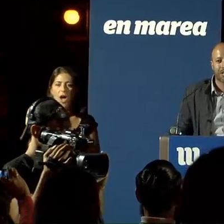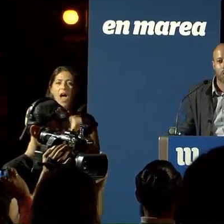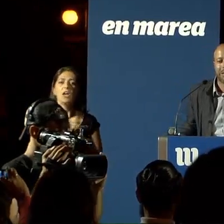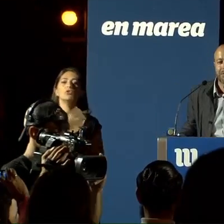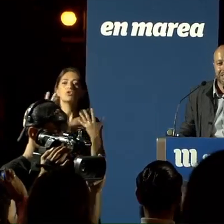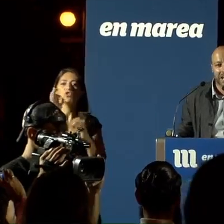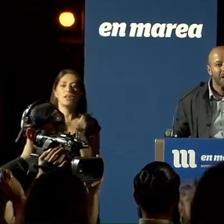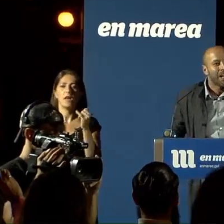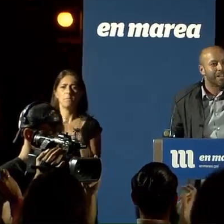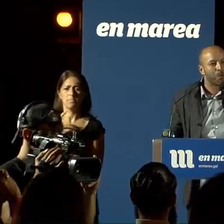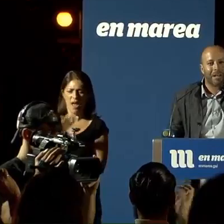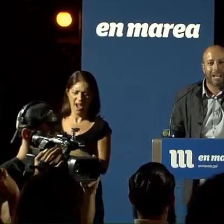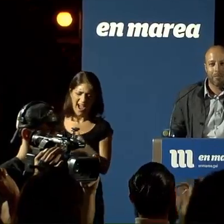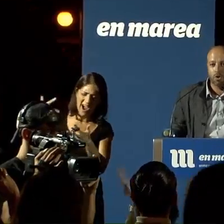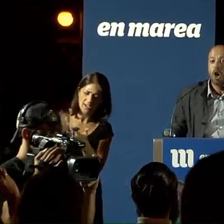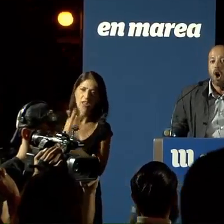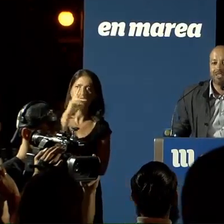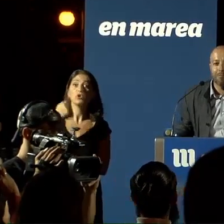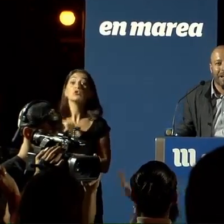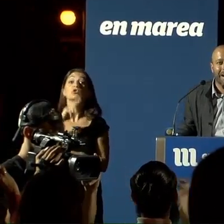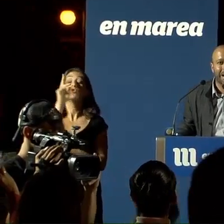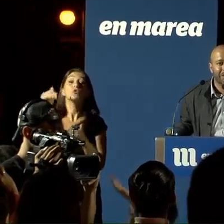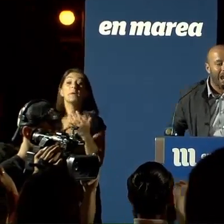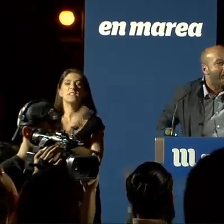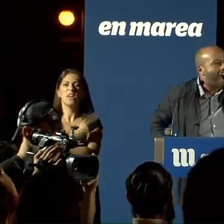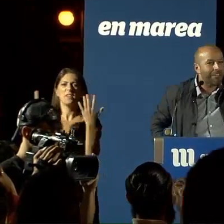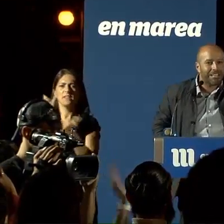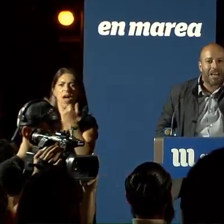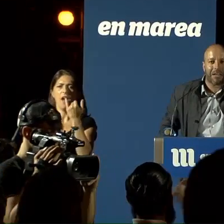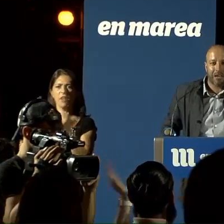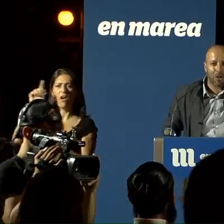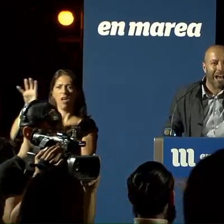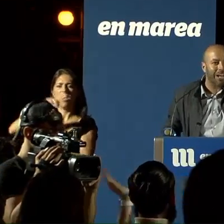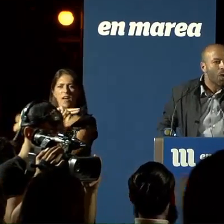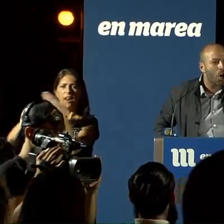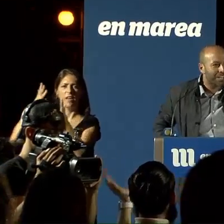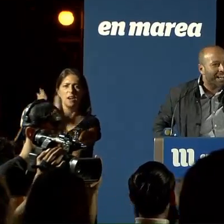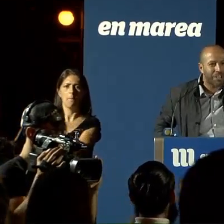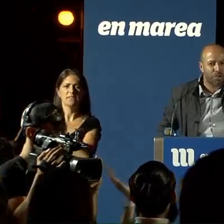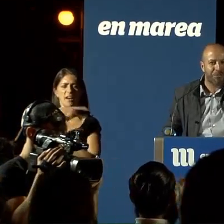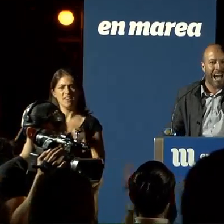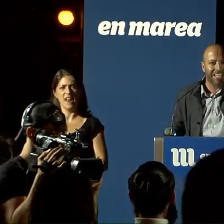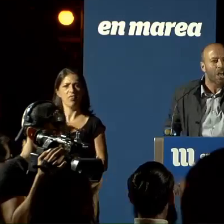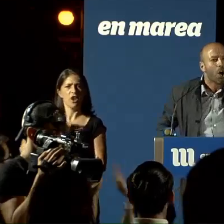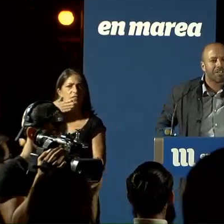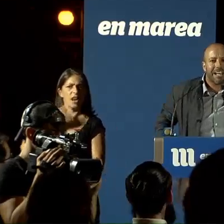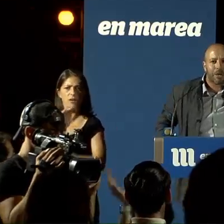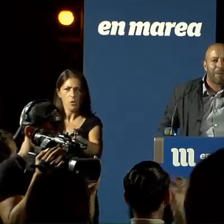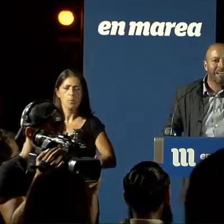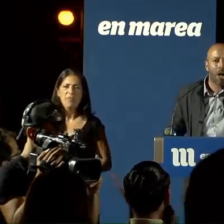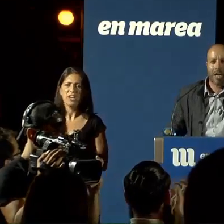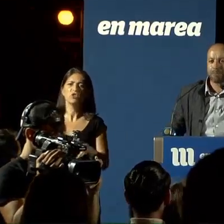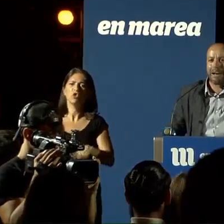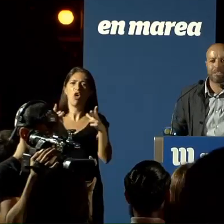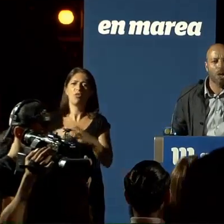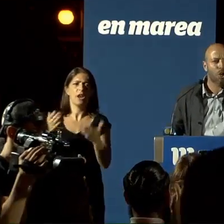80. Nós en 2016 recuperaremos o sempre en Galiza a dignidade nacional, os dereitos sociais, os dereitos